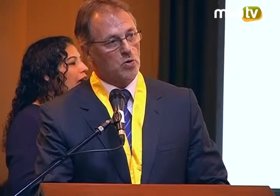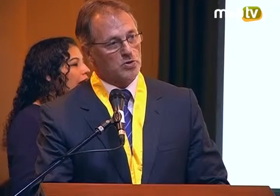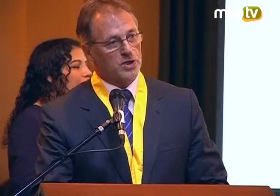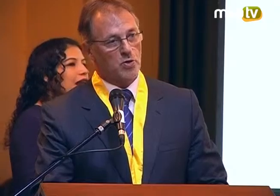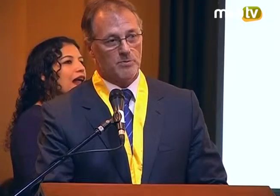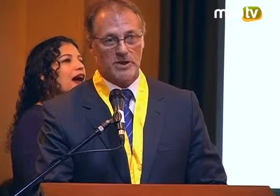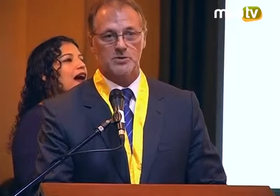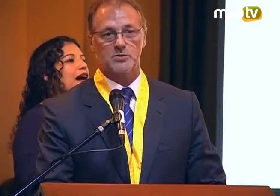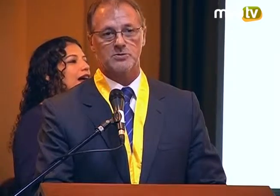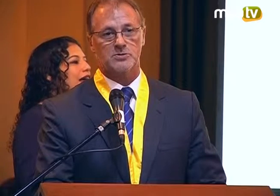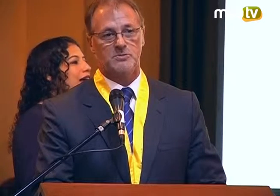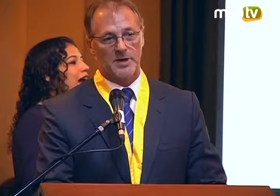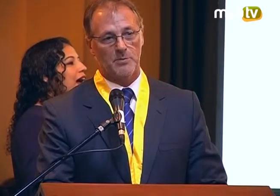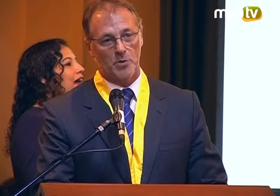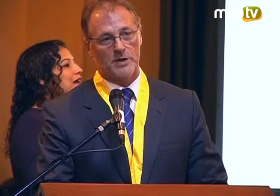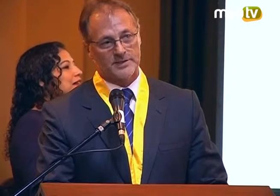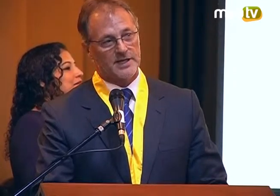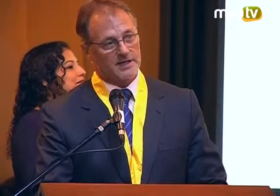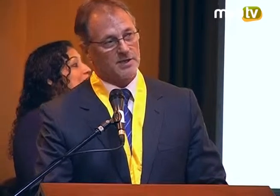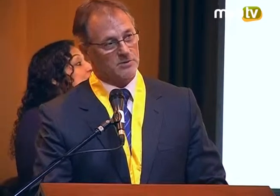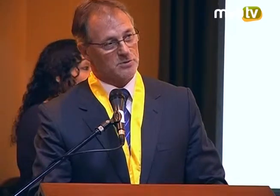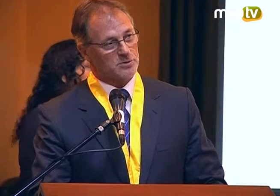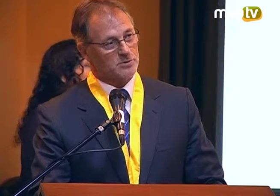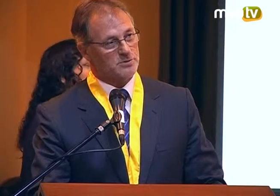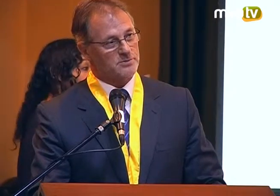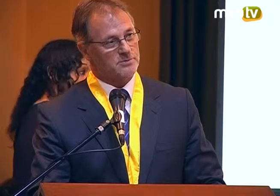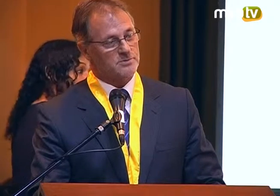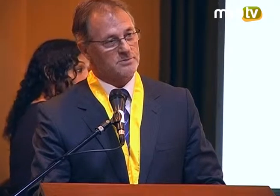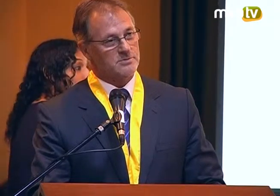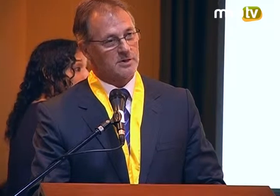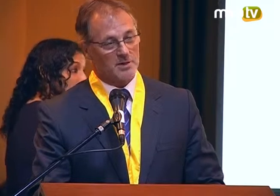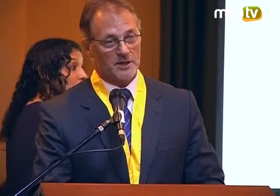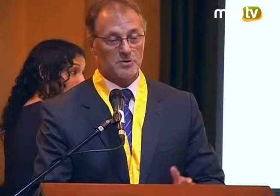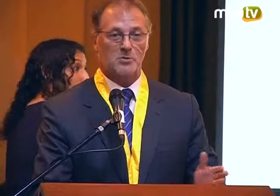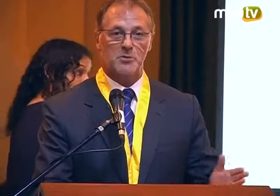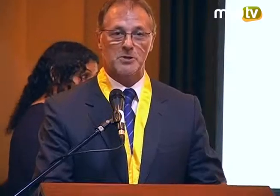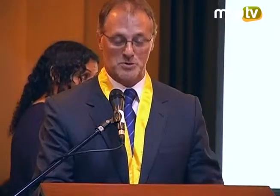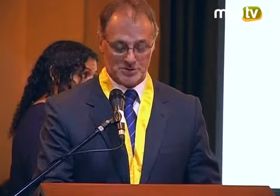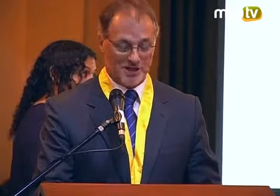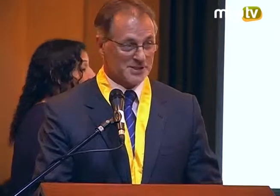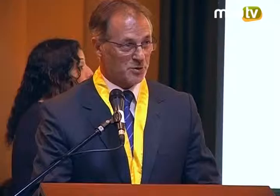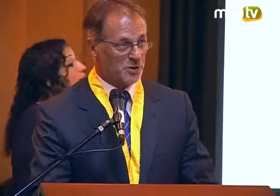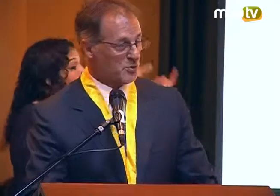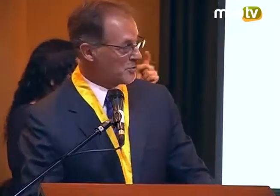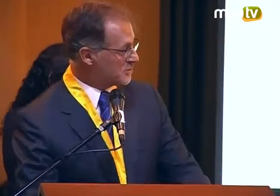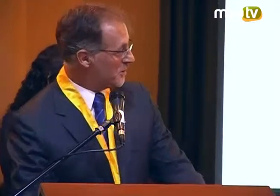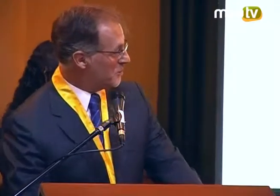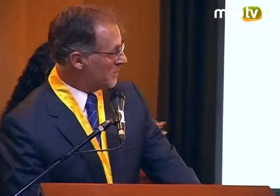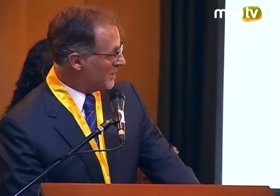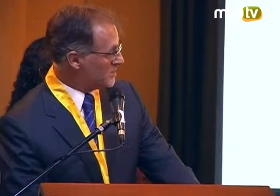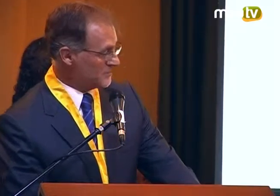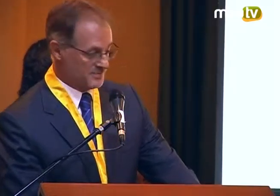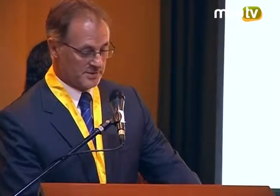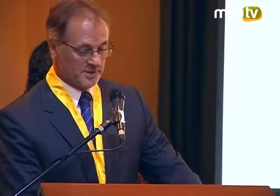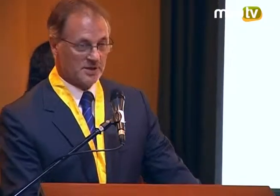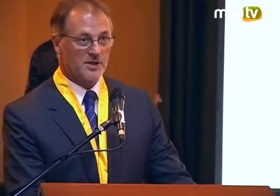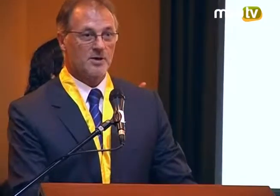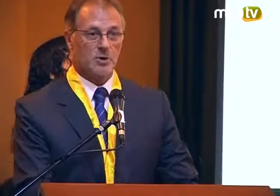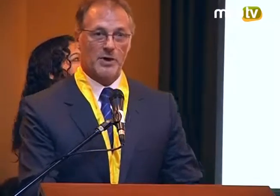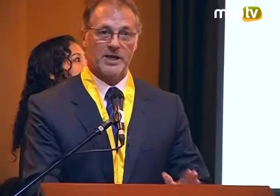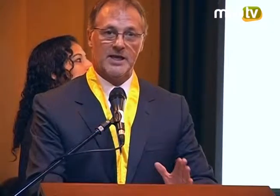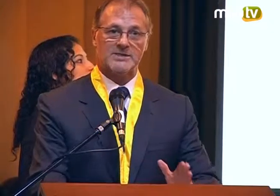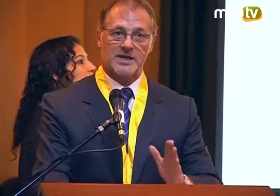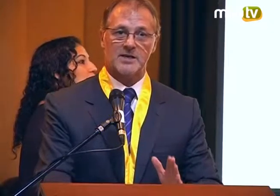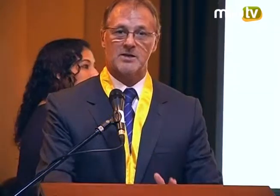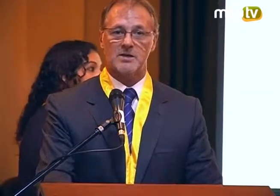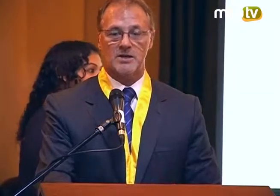interrumpido un consejo de ministros para poder estar aquí con nosotros. En estos momentos está desarrollando el consejo en Palacio,